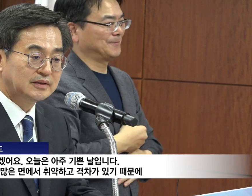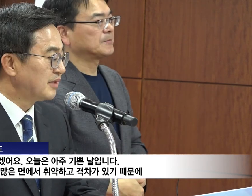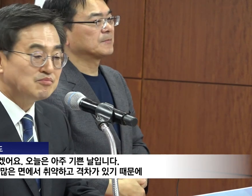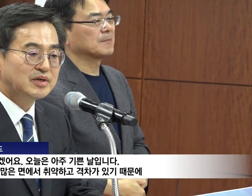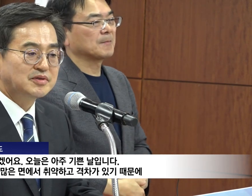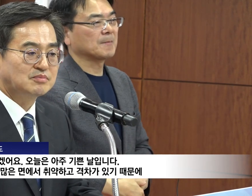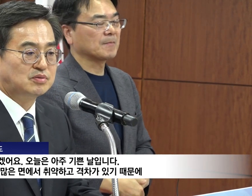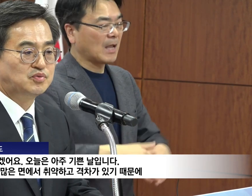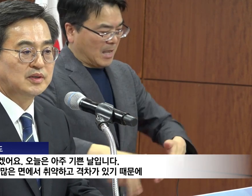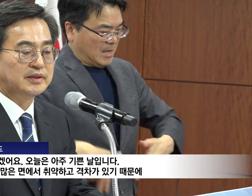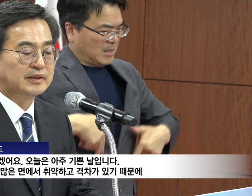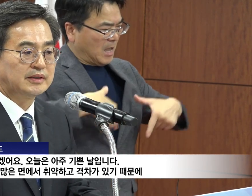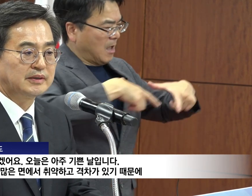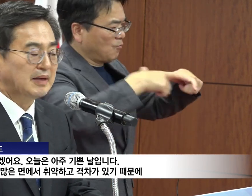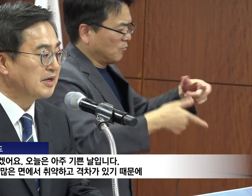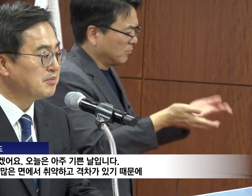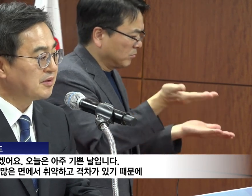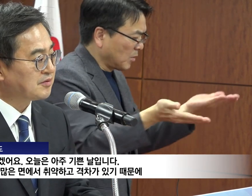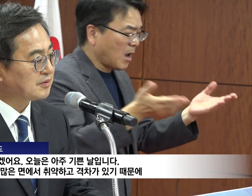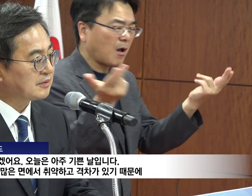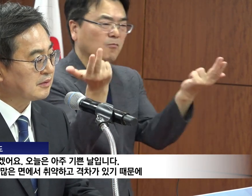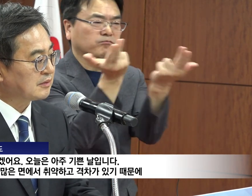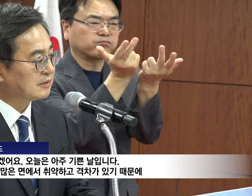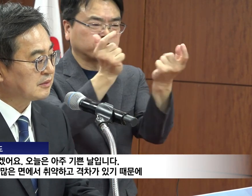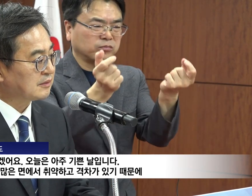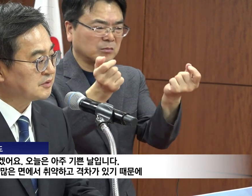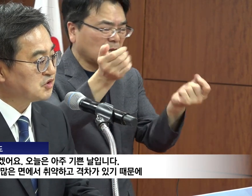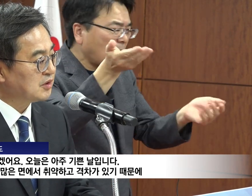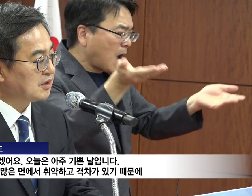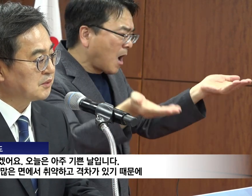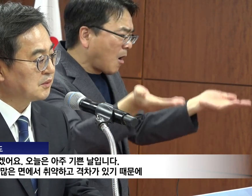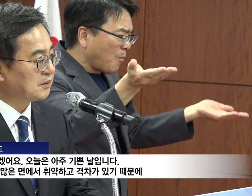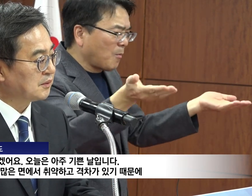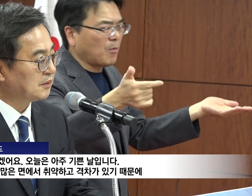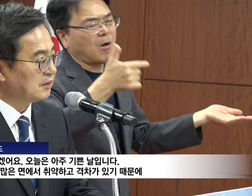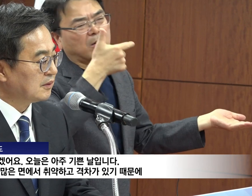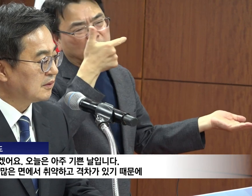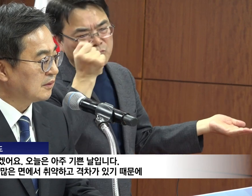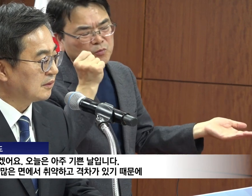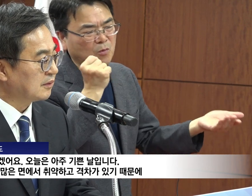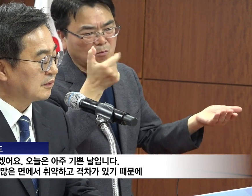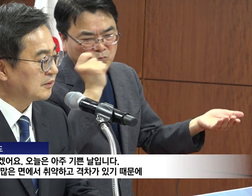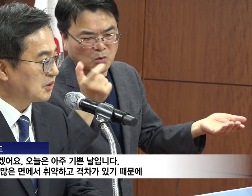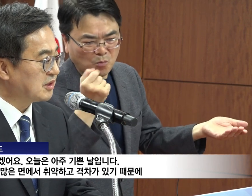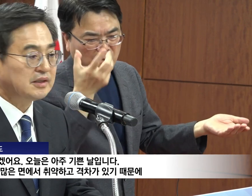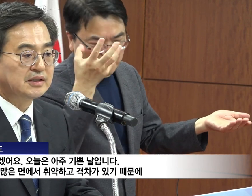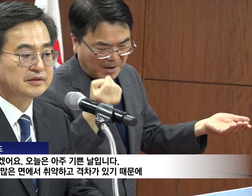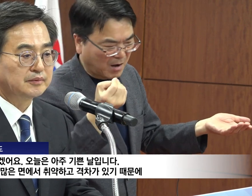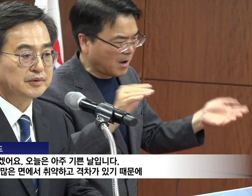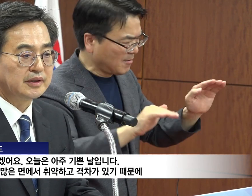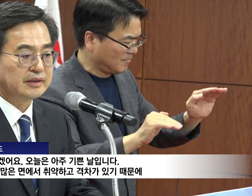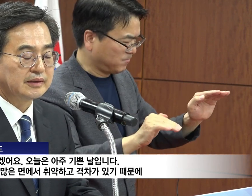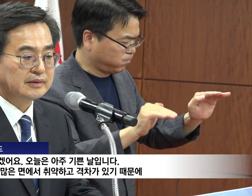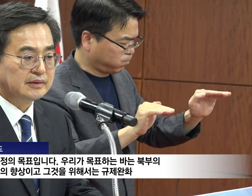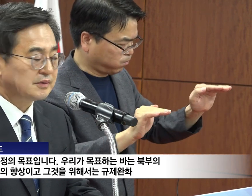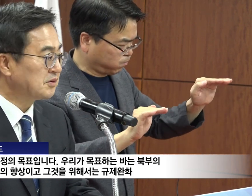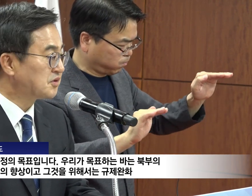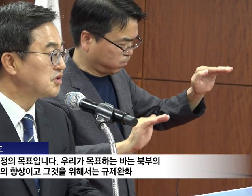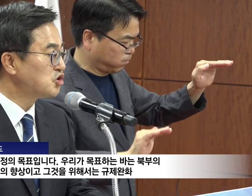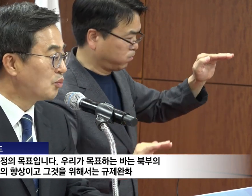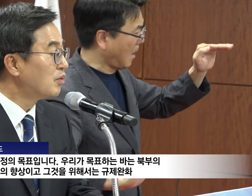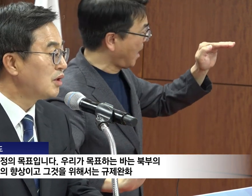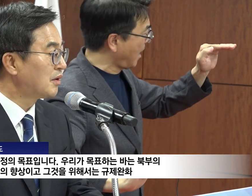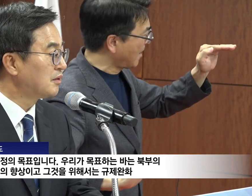날입니다. 남부에 비해서 북부가 많은 면에서 취약하고 격차가 있기 때문에